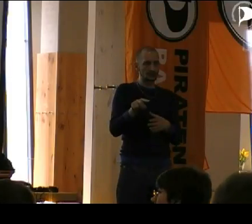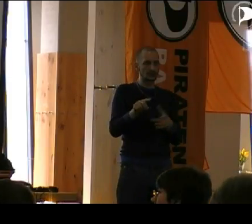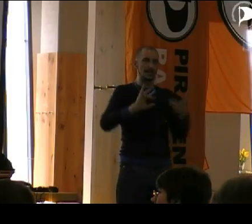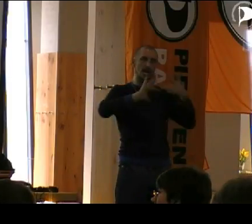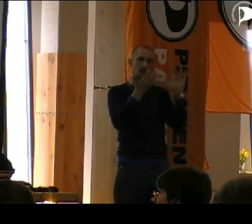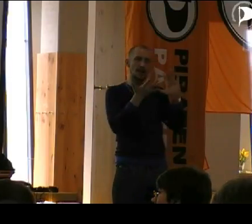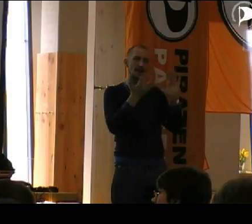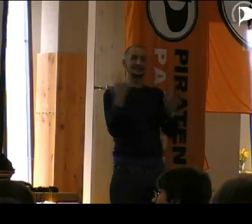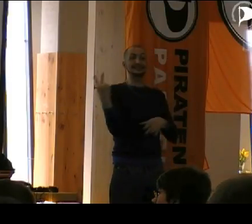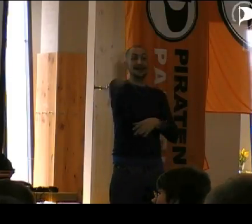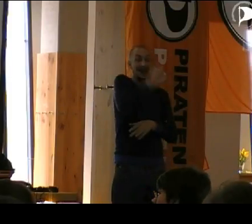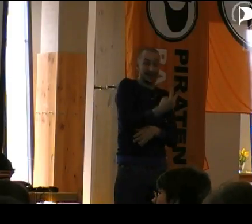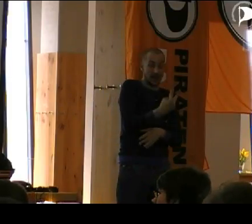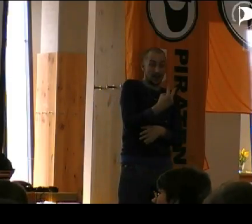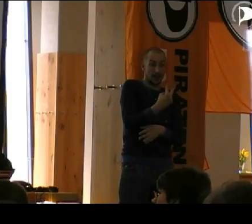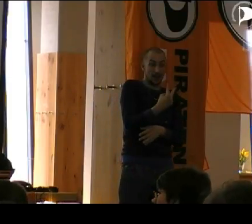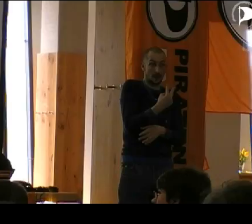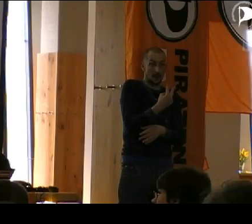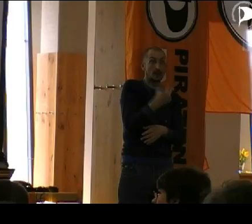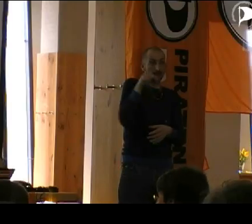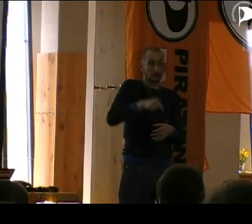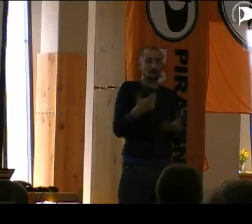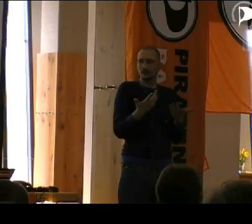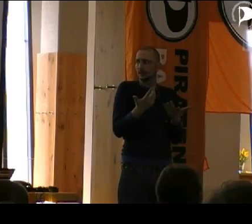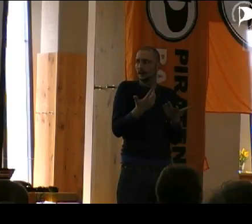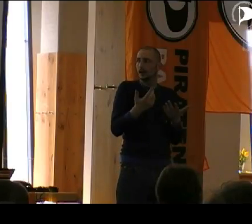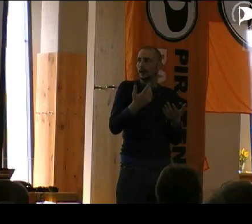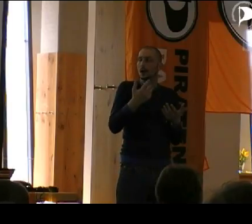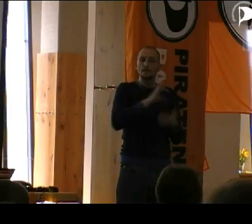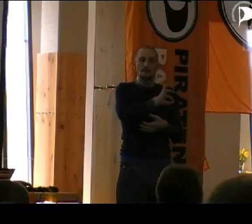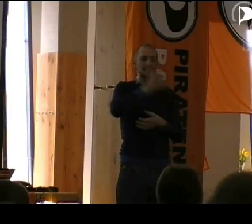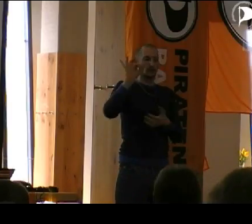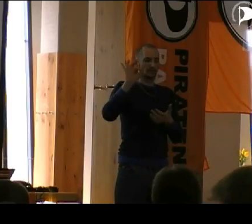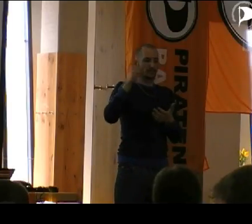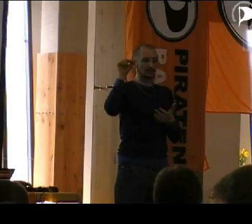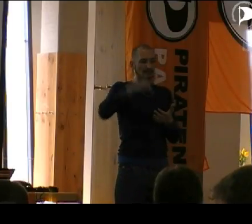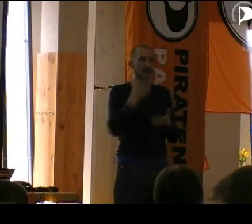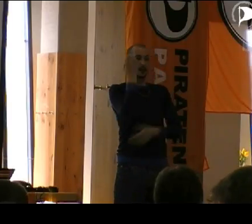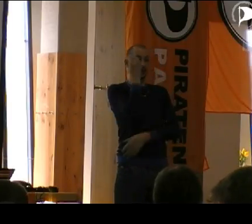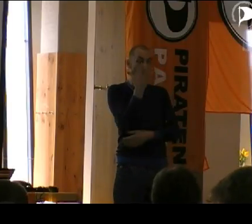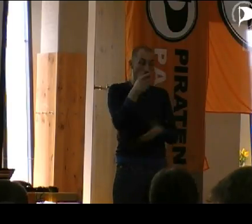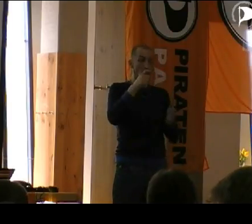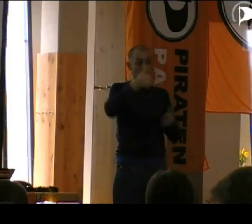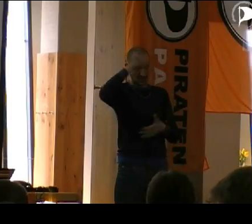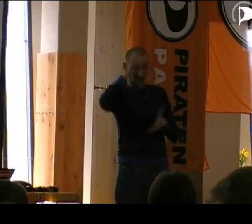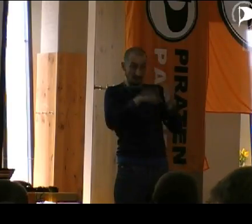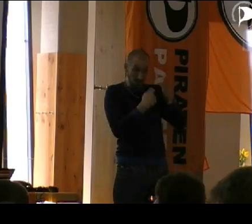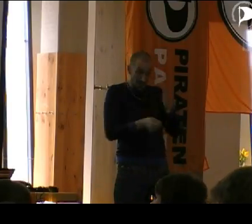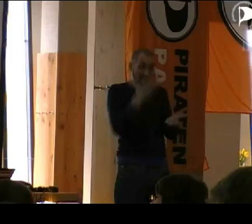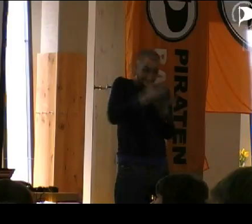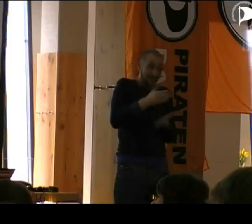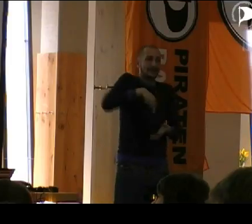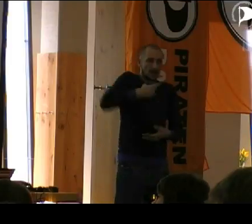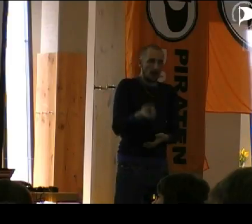graz oder entweder vor dann kommt zu interessanten sachen besondere aktionen und ereignisse klage nach der wahl in berlin ist richtig abgegangen